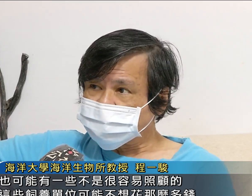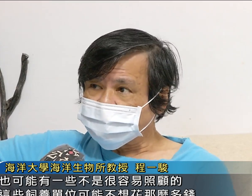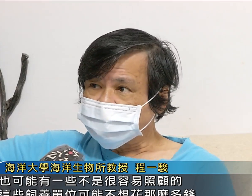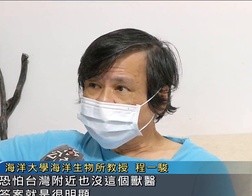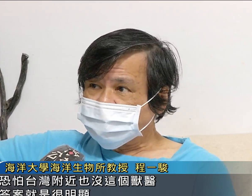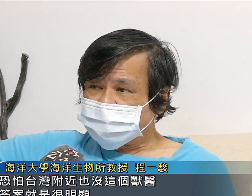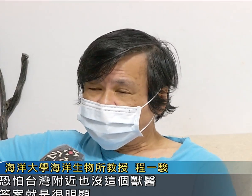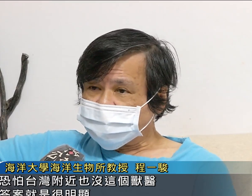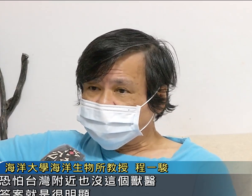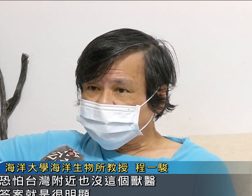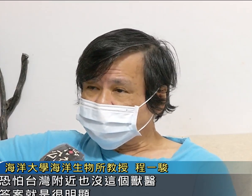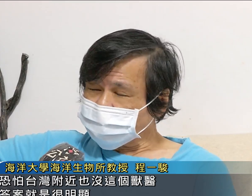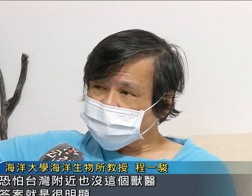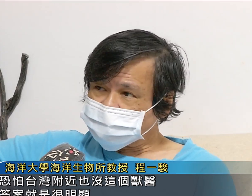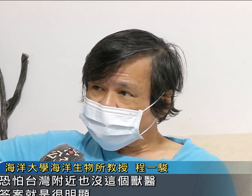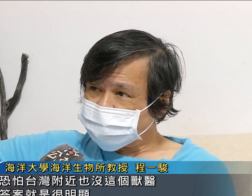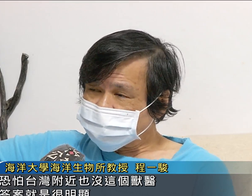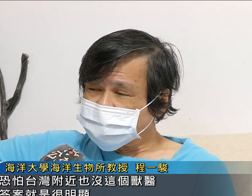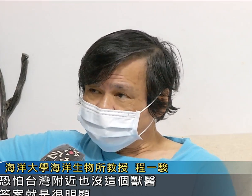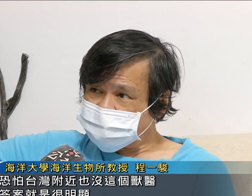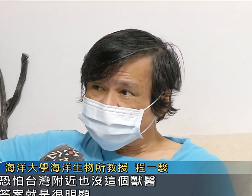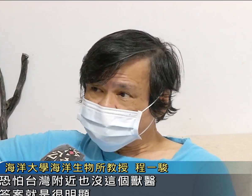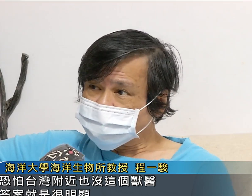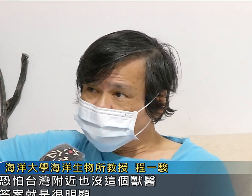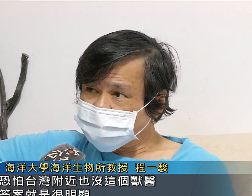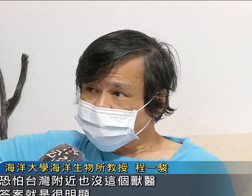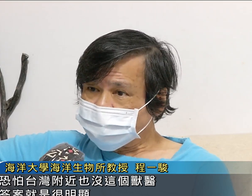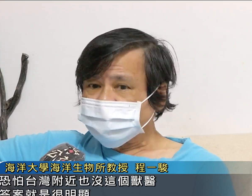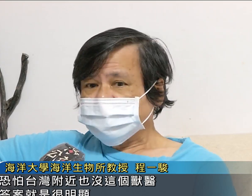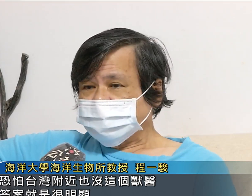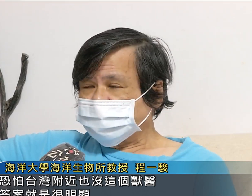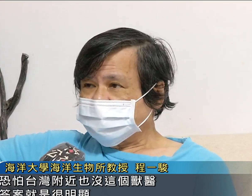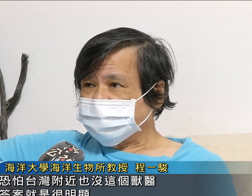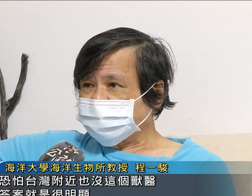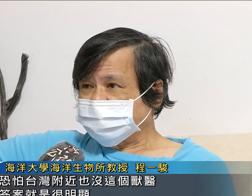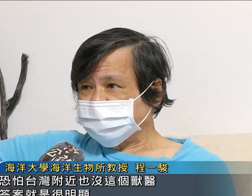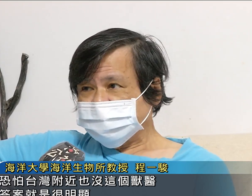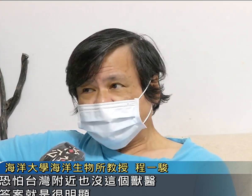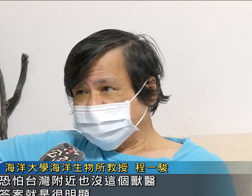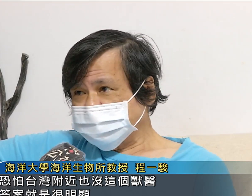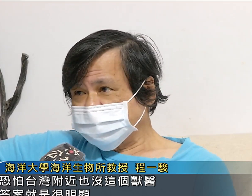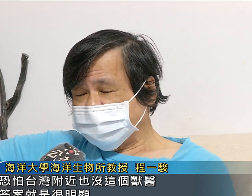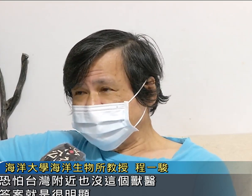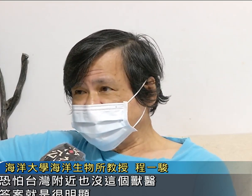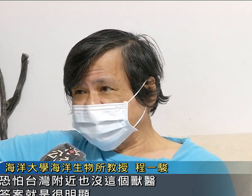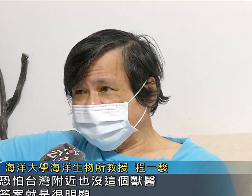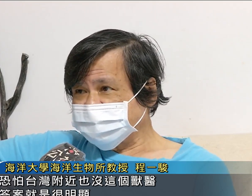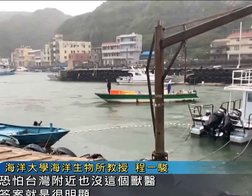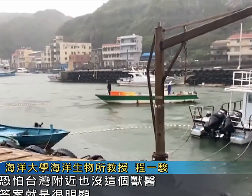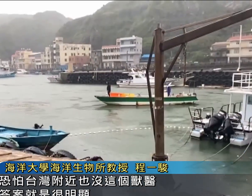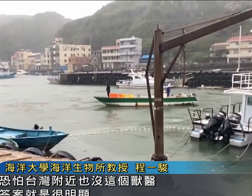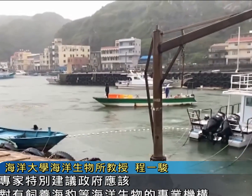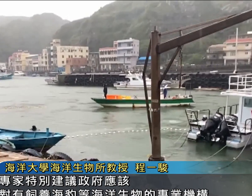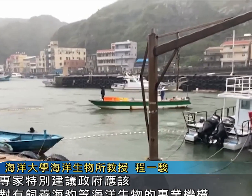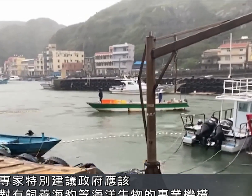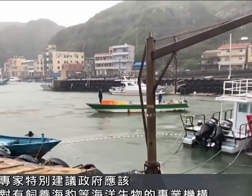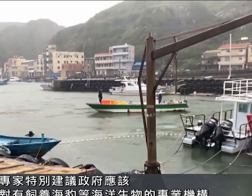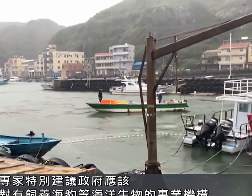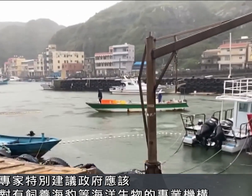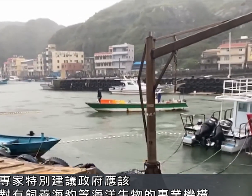钱，那恐怕台湾附近也没这个兽医。答案就是很明显啦。 专家特别建议，政府应